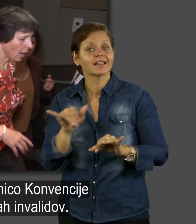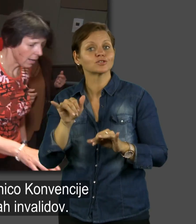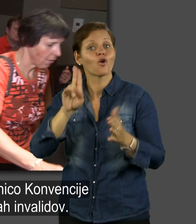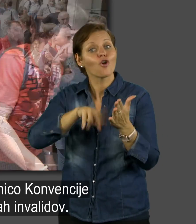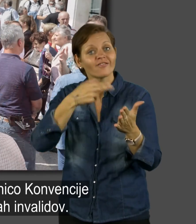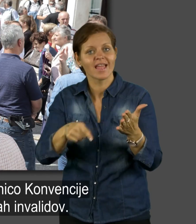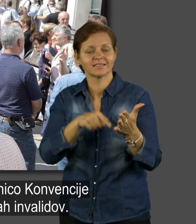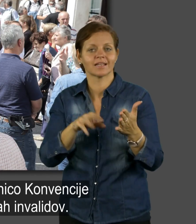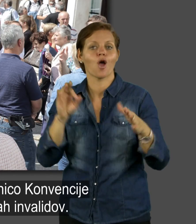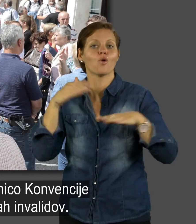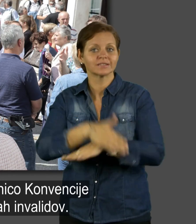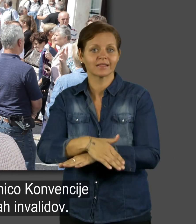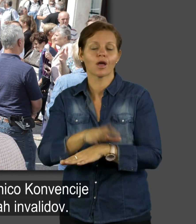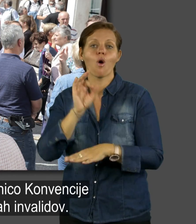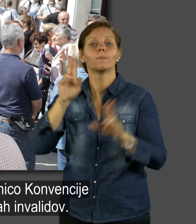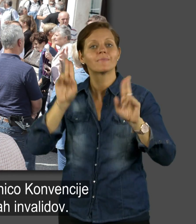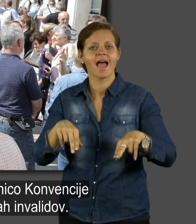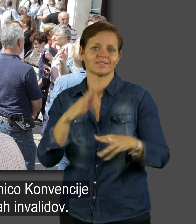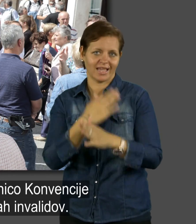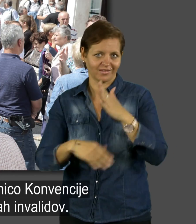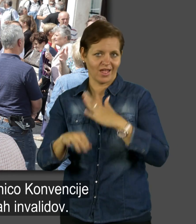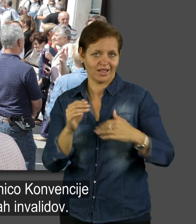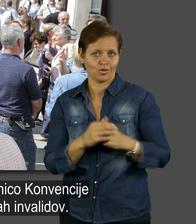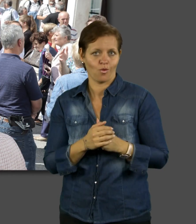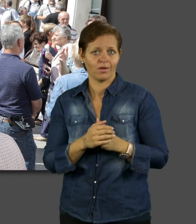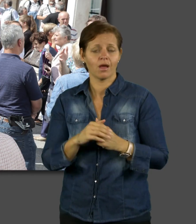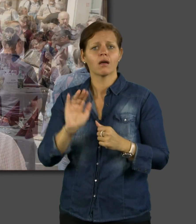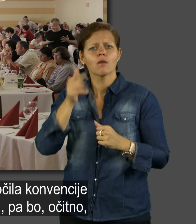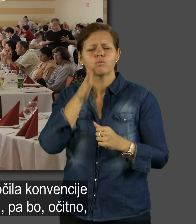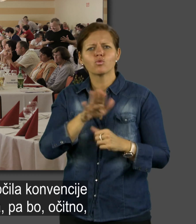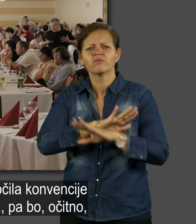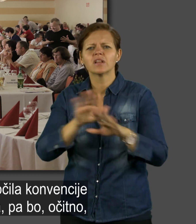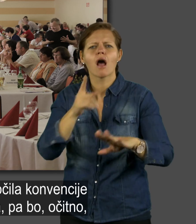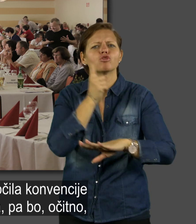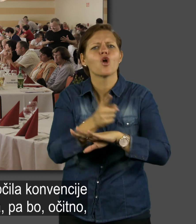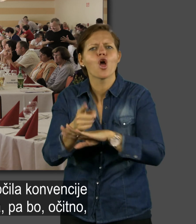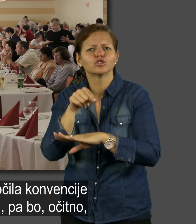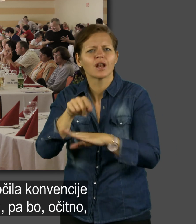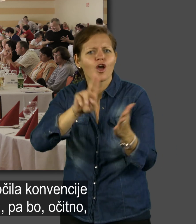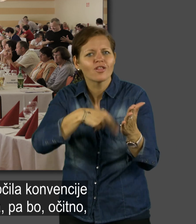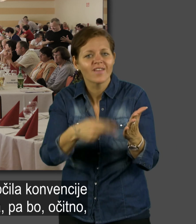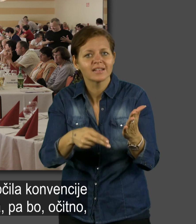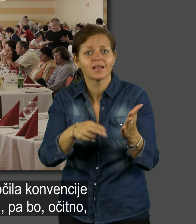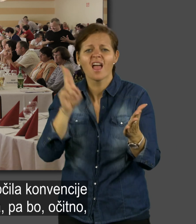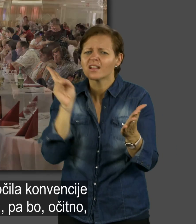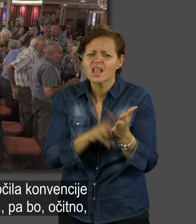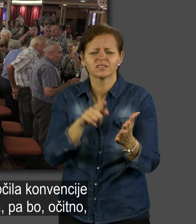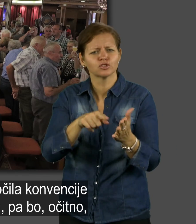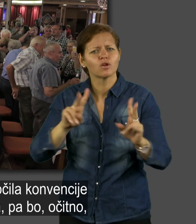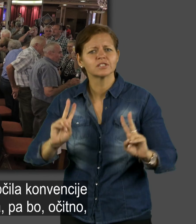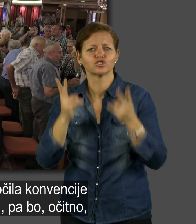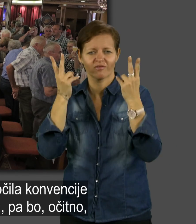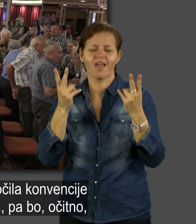10-letnico Konvencije Organizacije združenih narodov o pravicah invalidov. Da bodo vsa določila